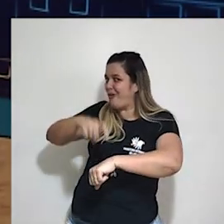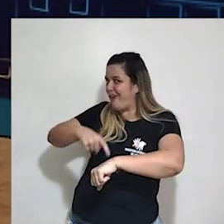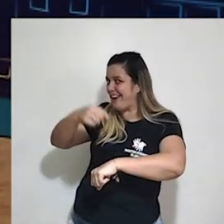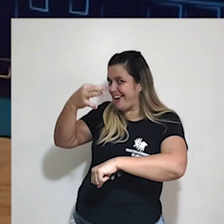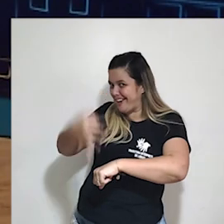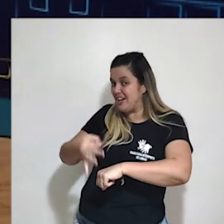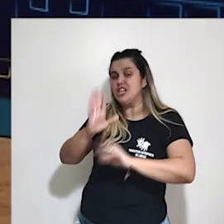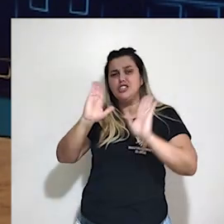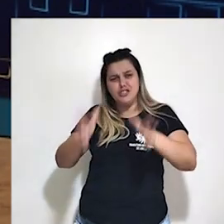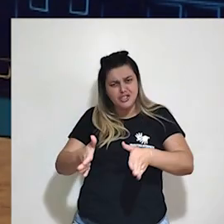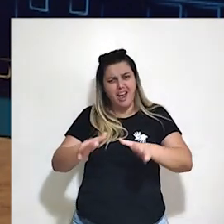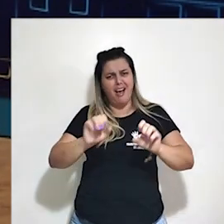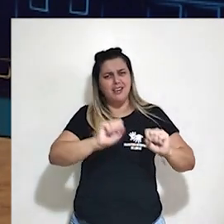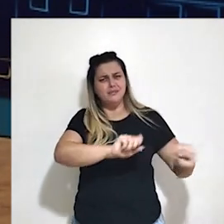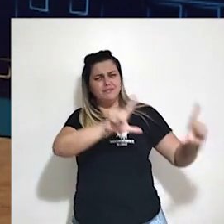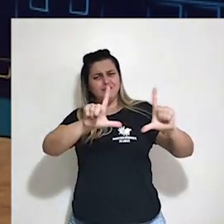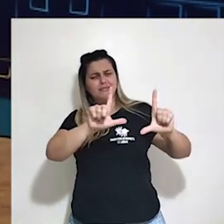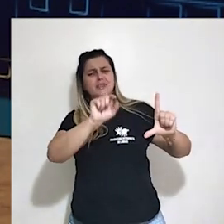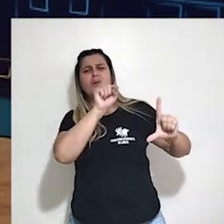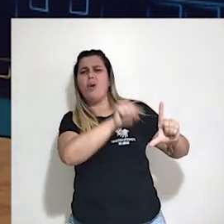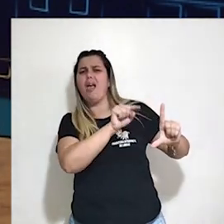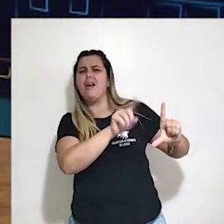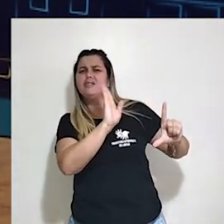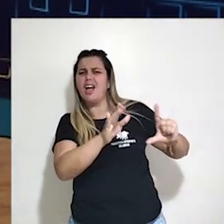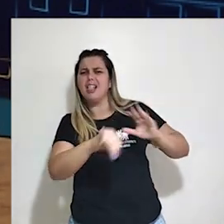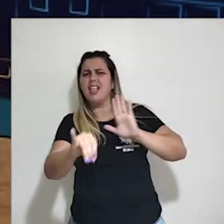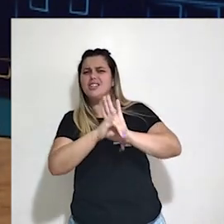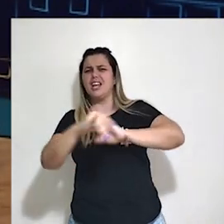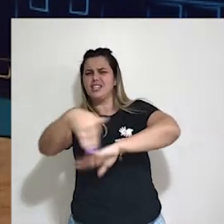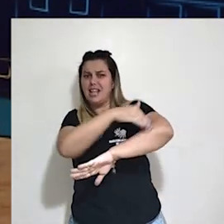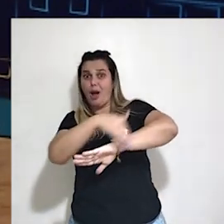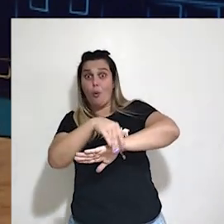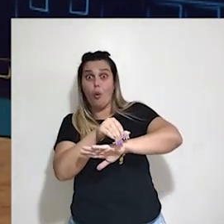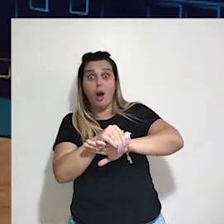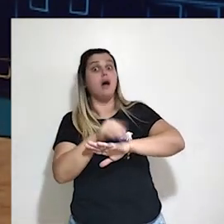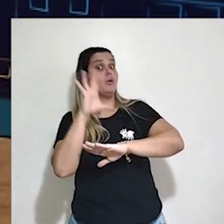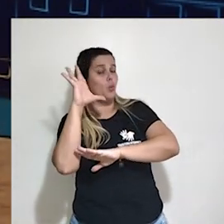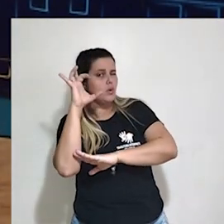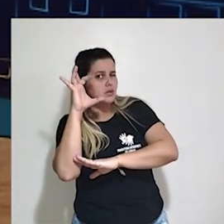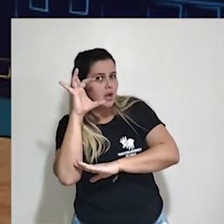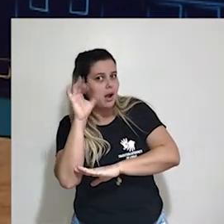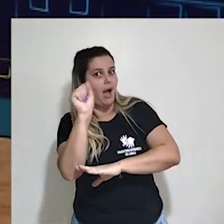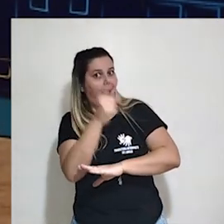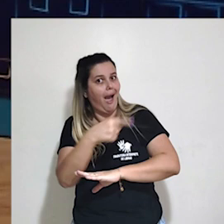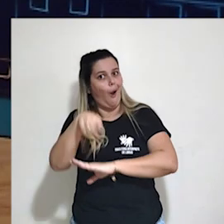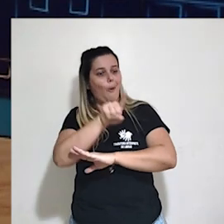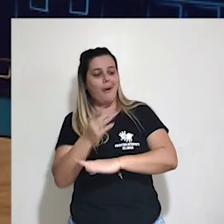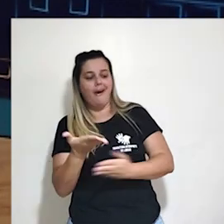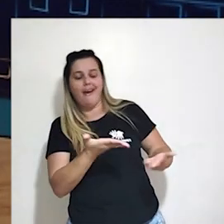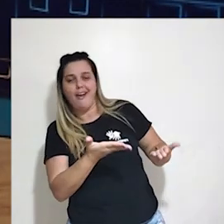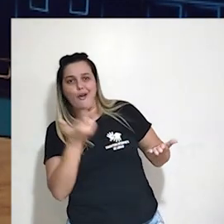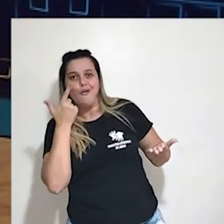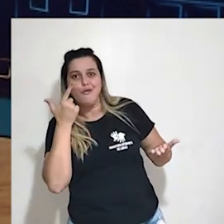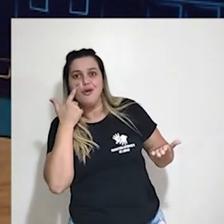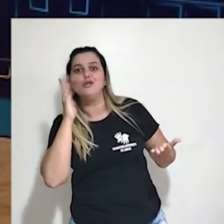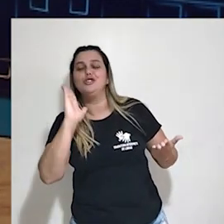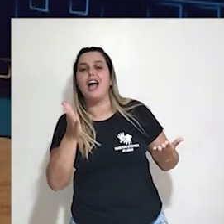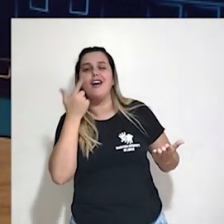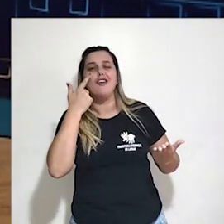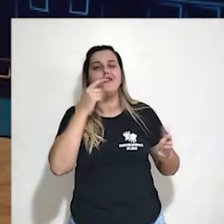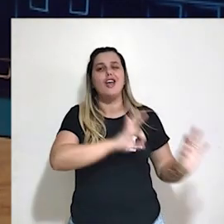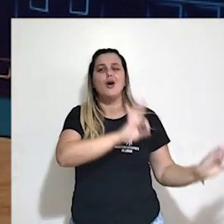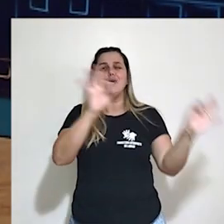horário. Você já segue nosso perfil no Instagram? Ainda não? Então corre pra lá, @Identidade das Ruas. Lá vocês vão ficar por dentro de todos